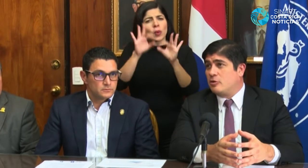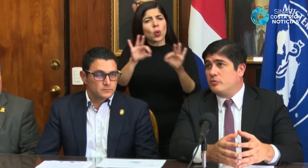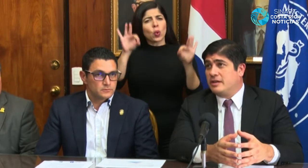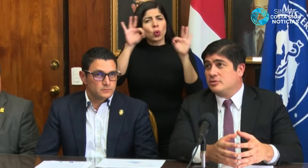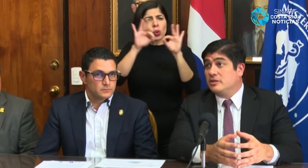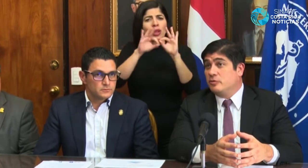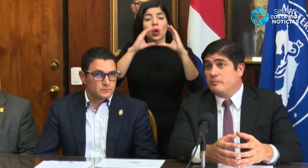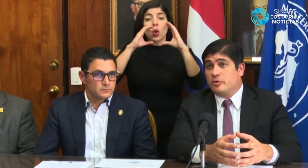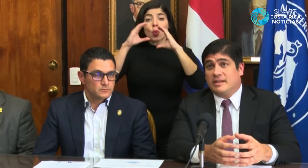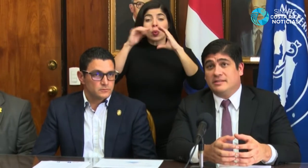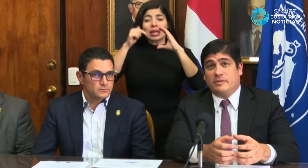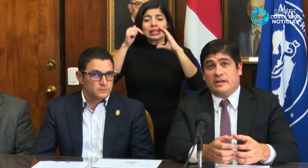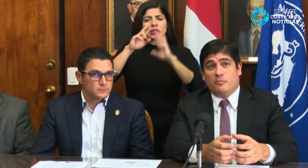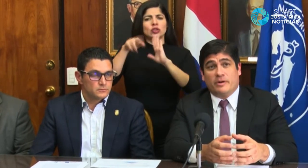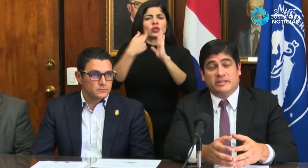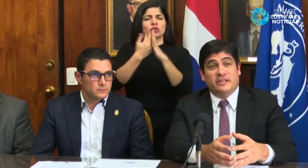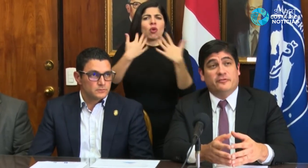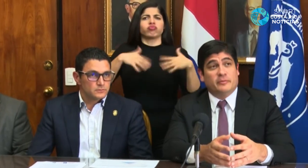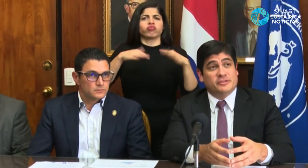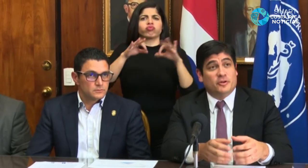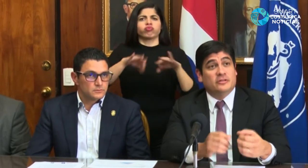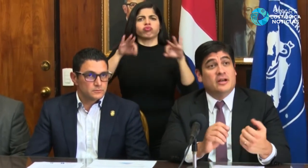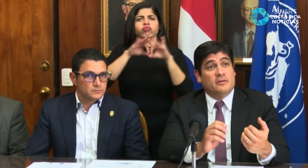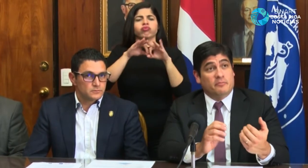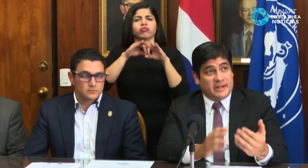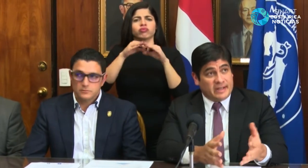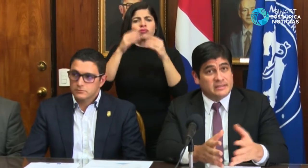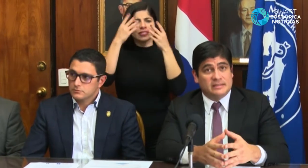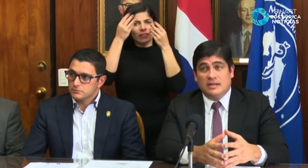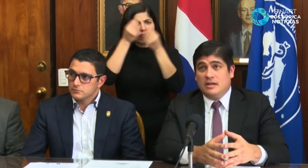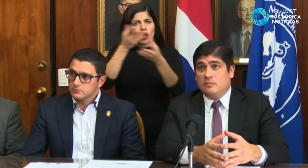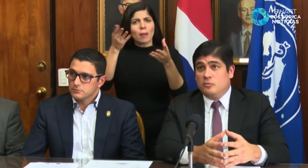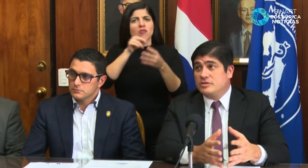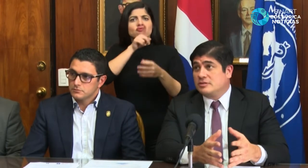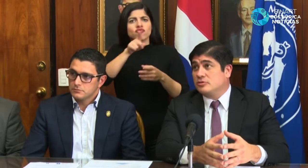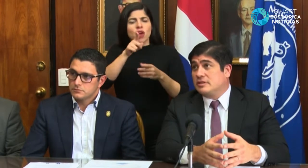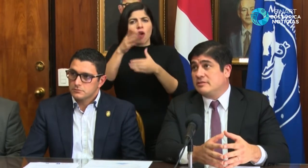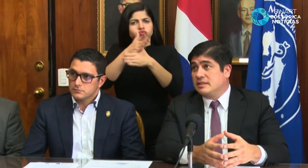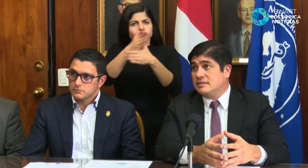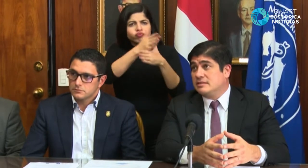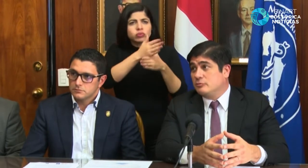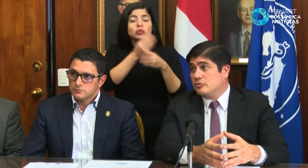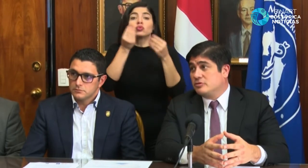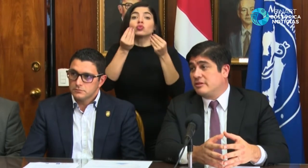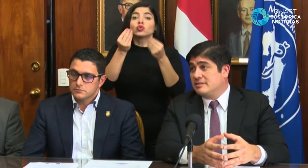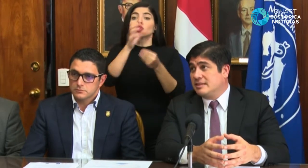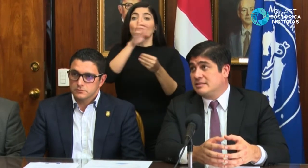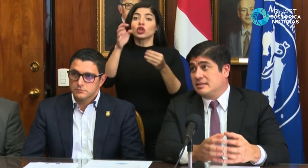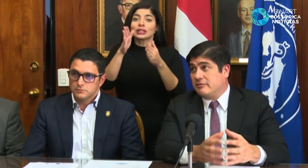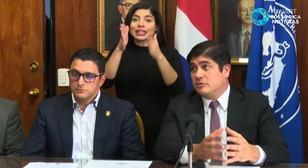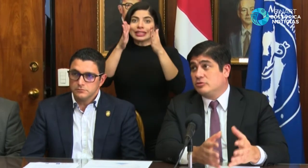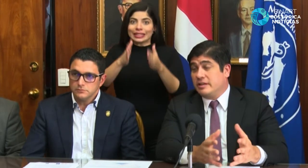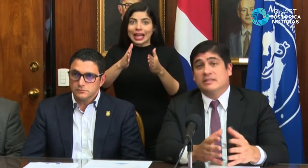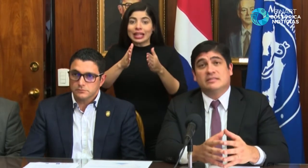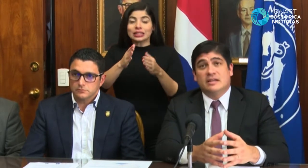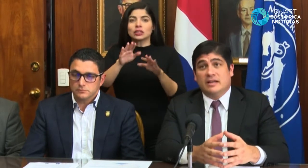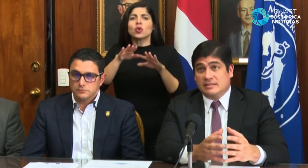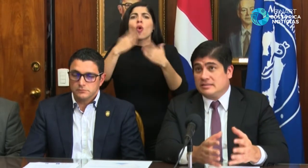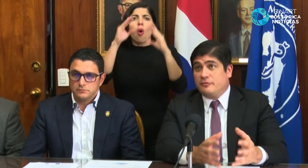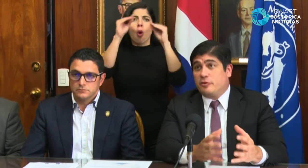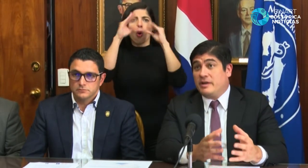de la comunicación es muy importante para compartir información veraz. Muchas costarricenses y muchos costarricenses a través de